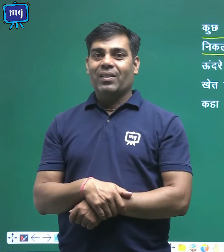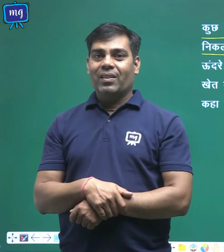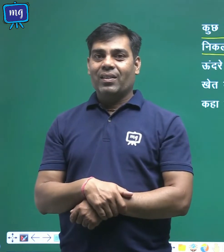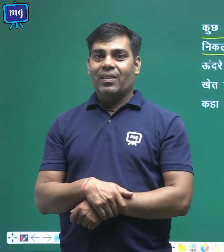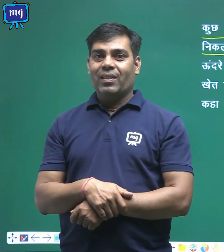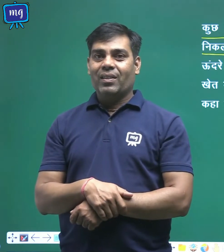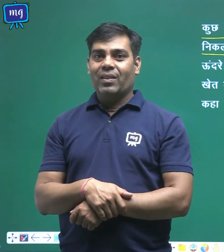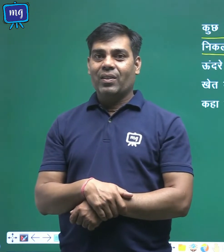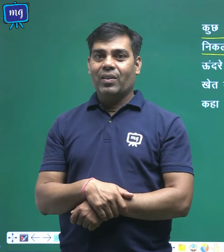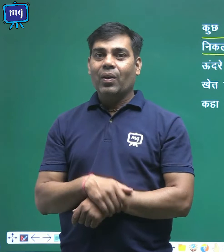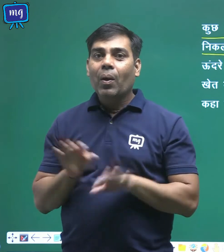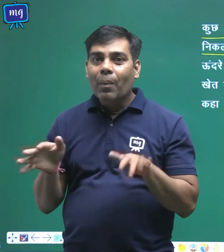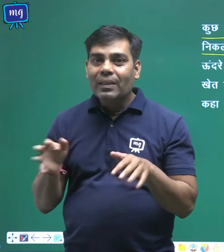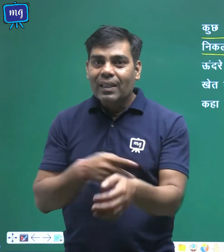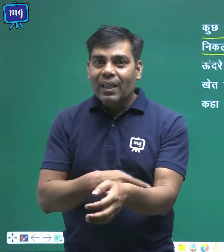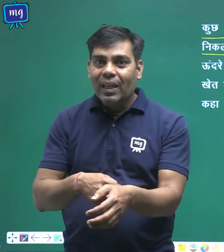कुरज की विनती सुनी,